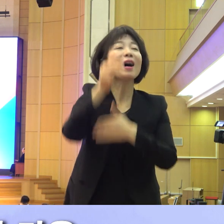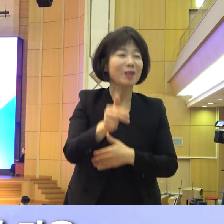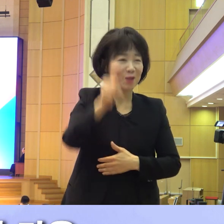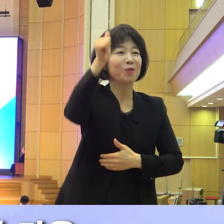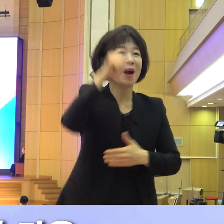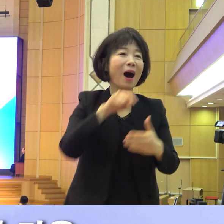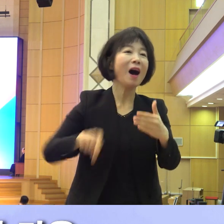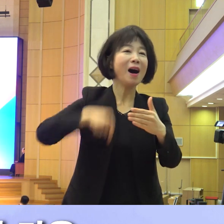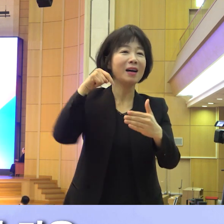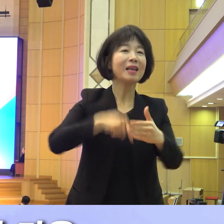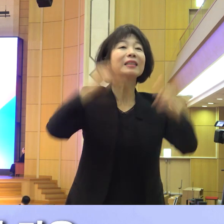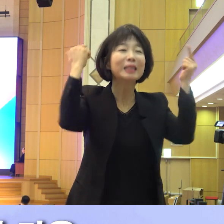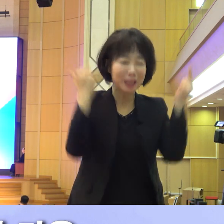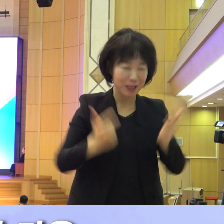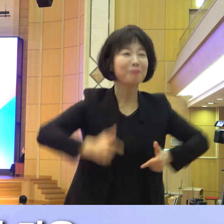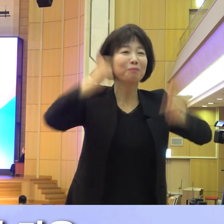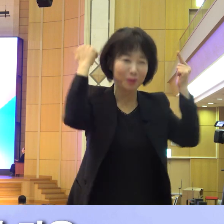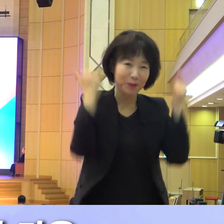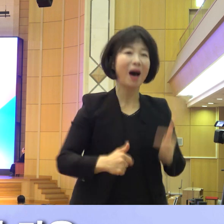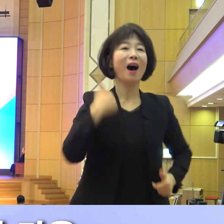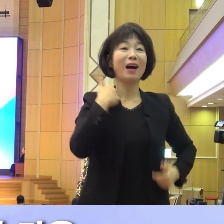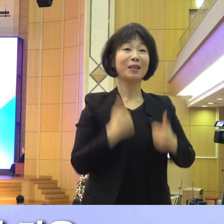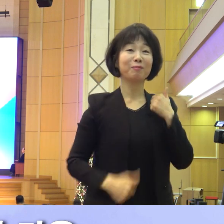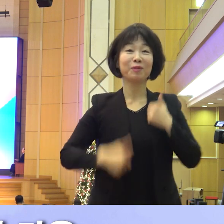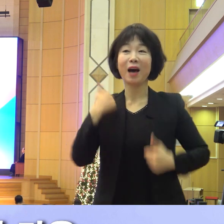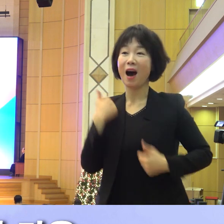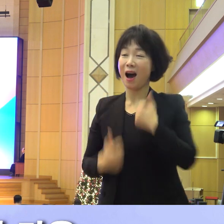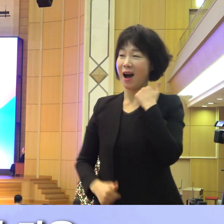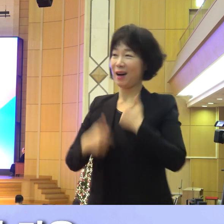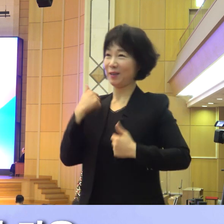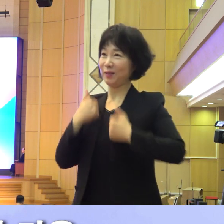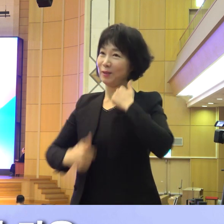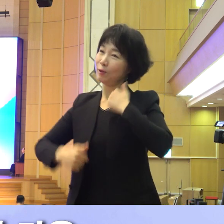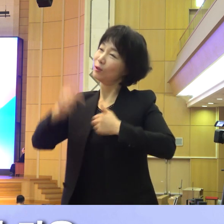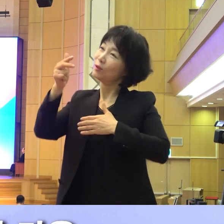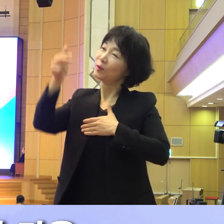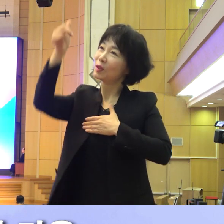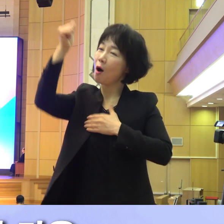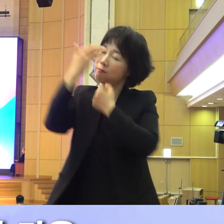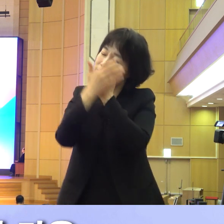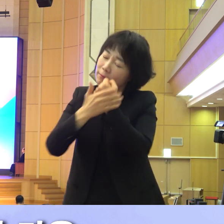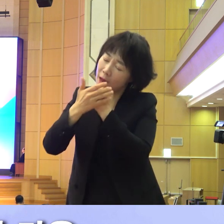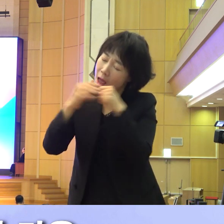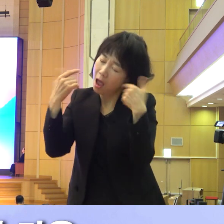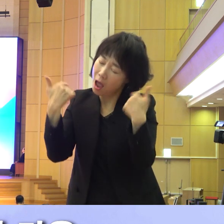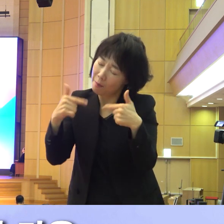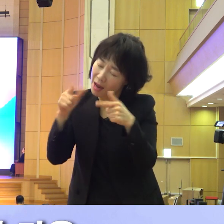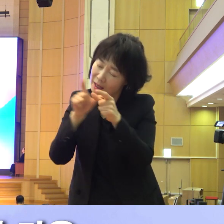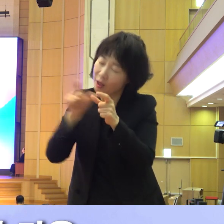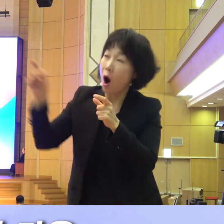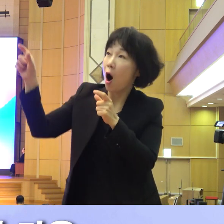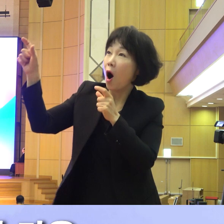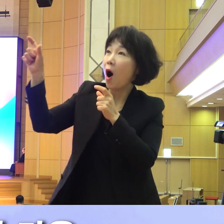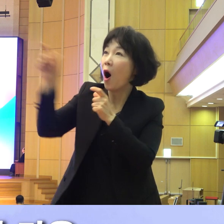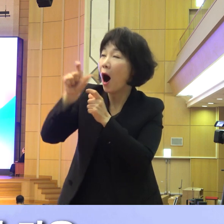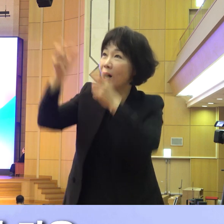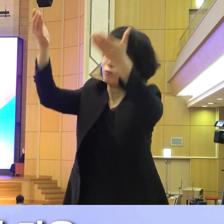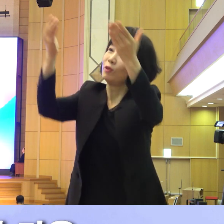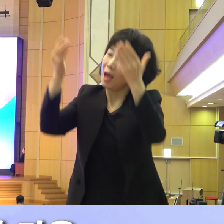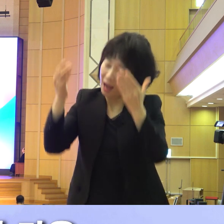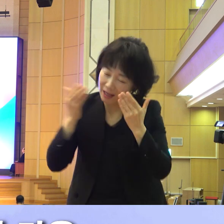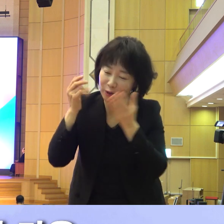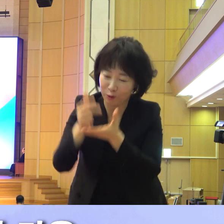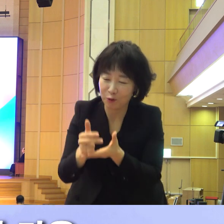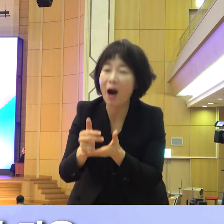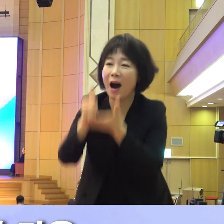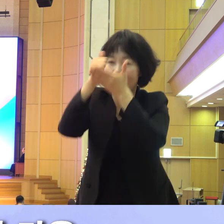동행하시니 나 주와 늘 기쁘다. 주 은총 매일 내게